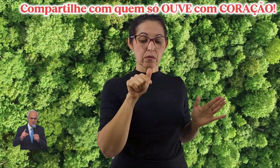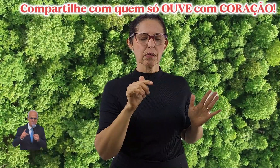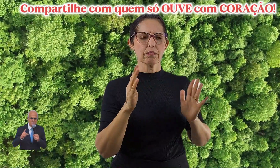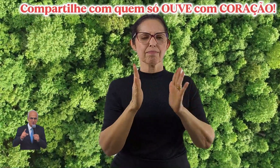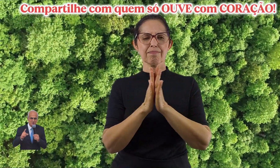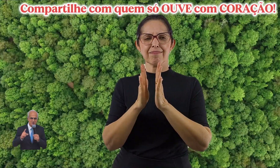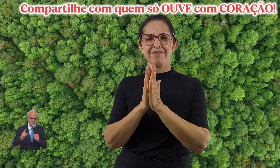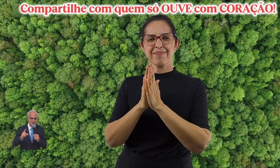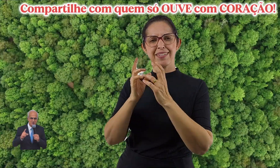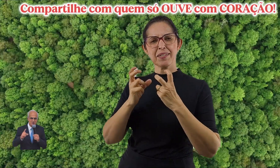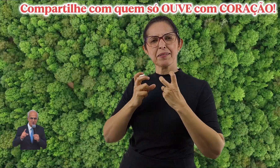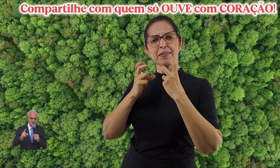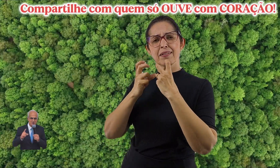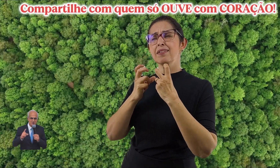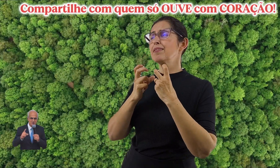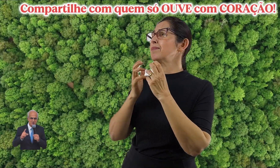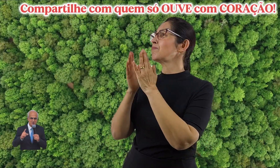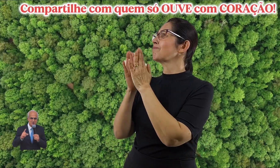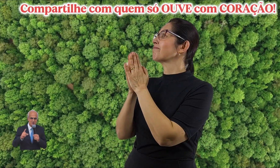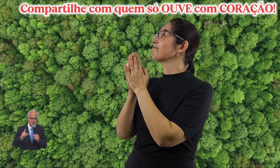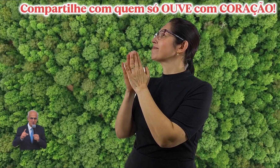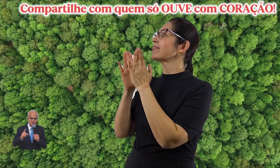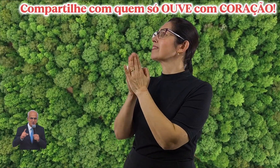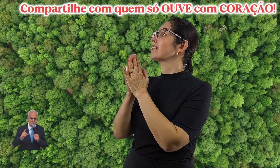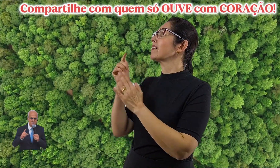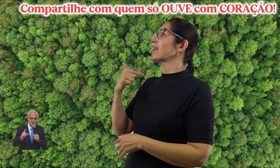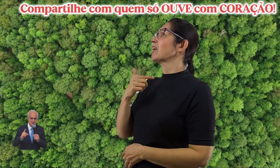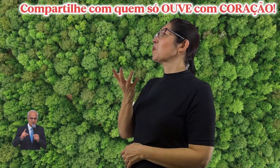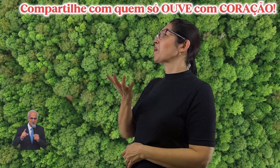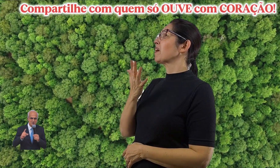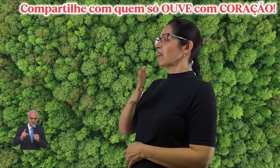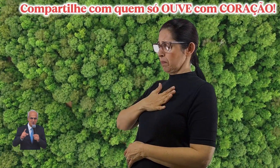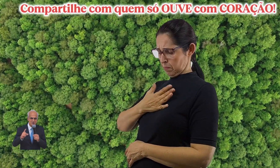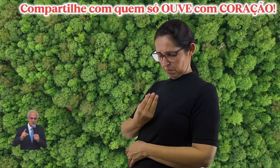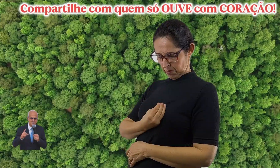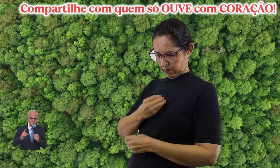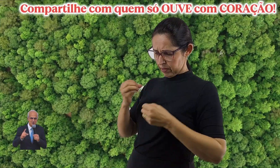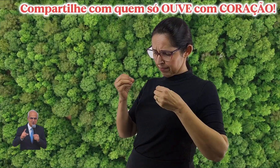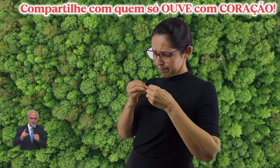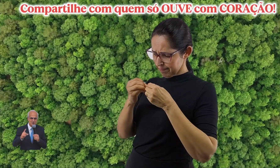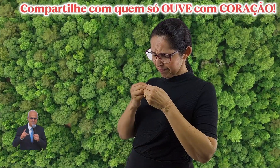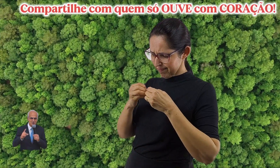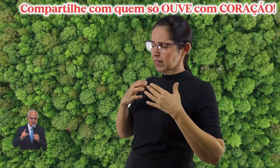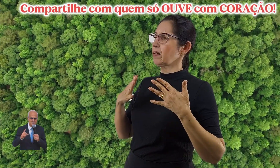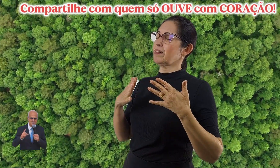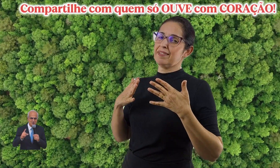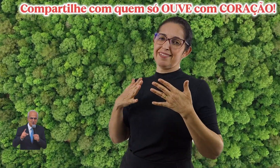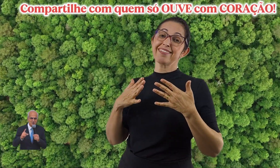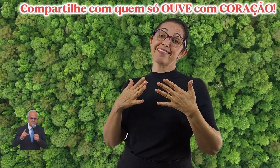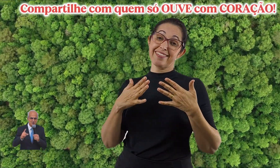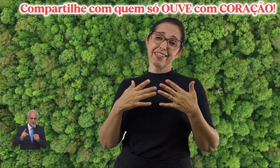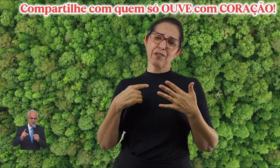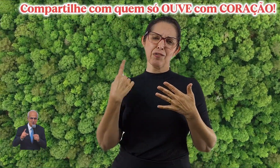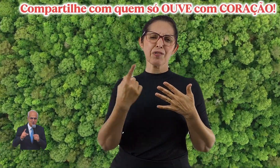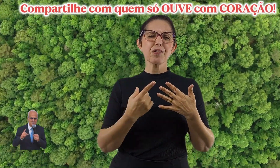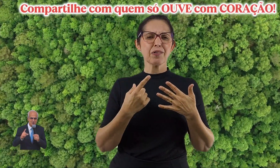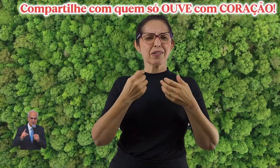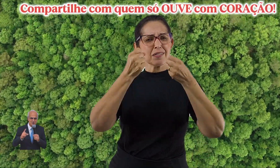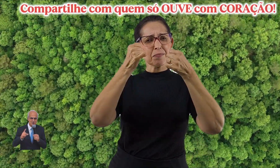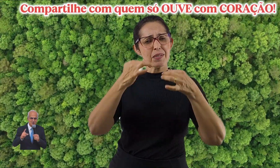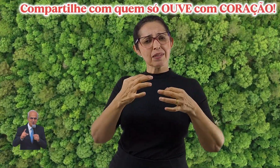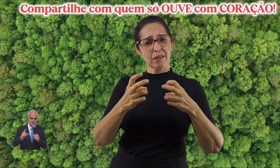ao Senhor, dizendo ao Senhor que ele queria um milagre na vida dele. Isso é um milagre, irmãos. Por isso nós falamos aqui do clamor pelo sangue